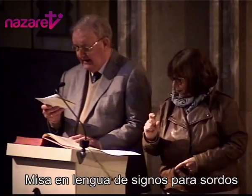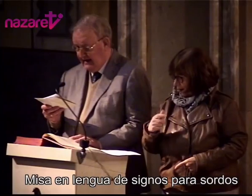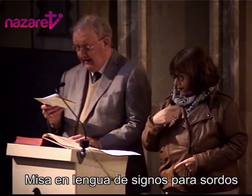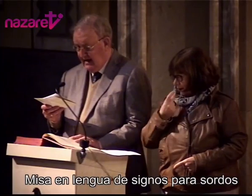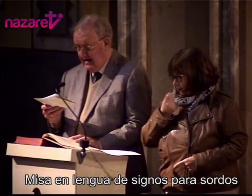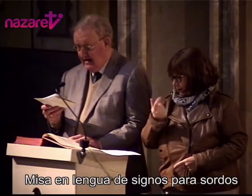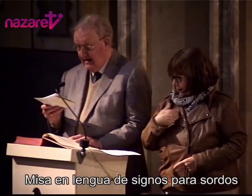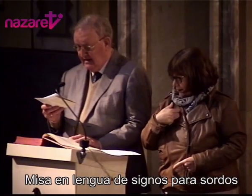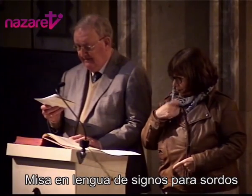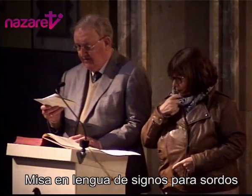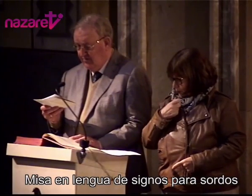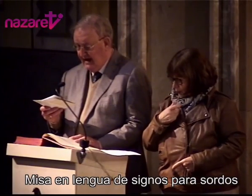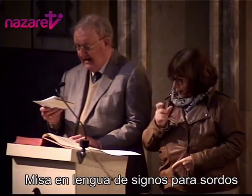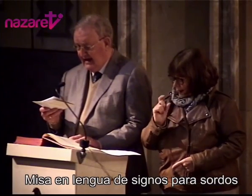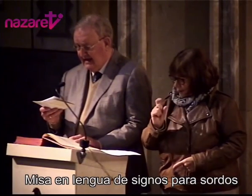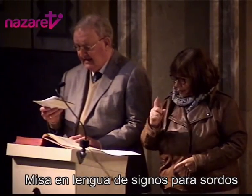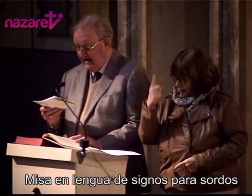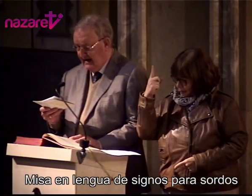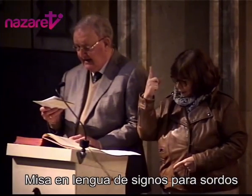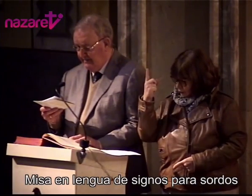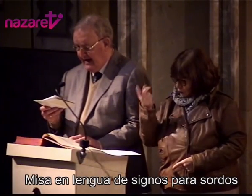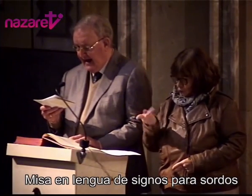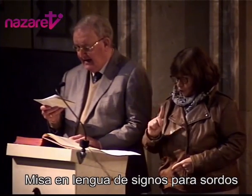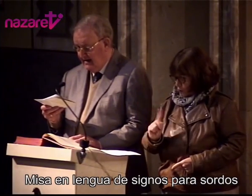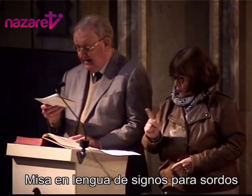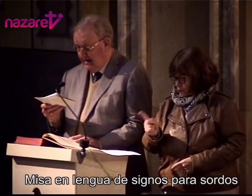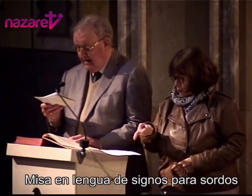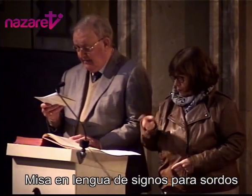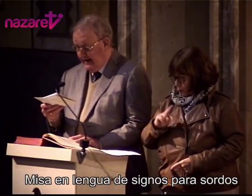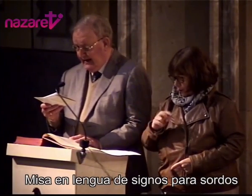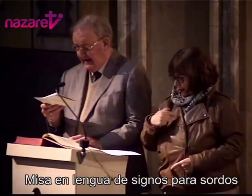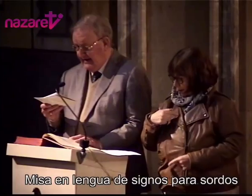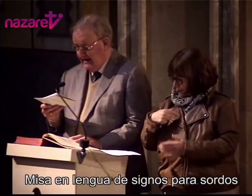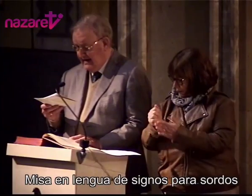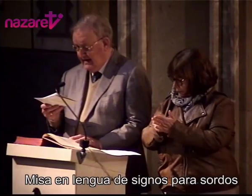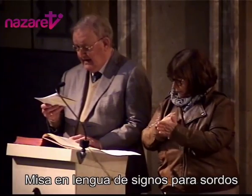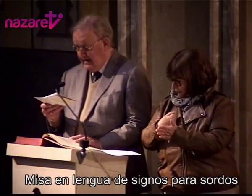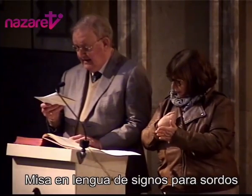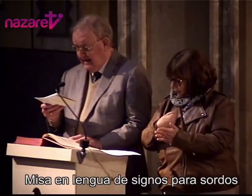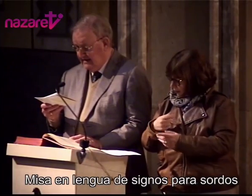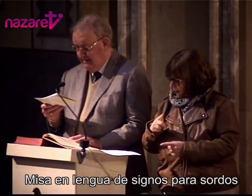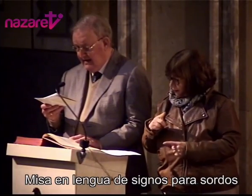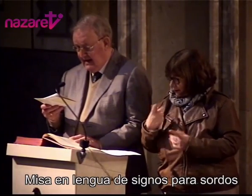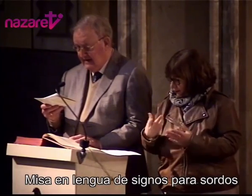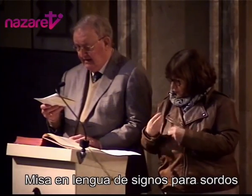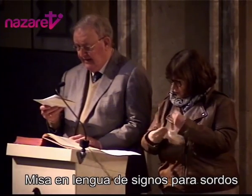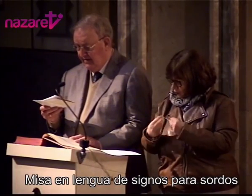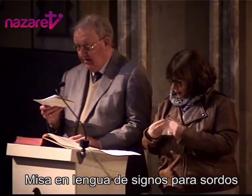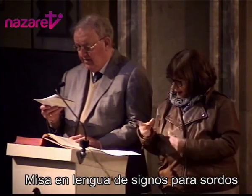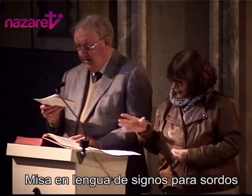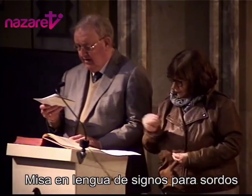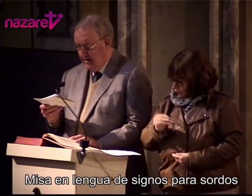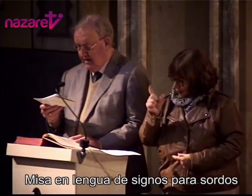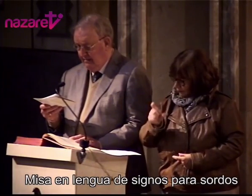la tierra, de fecundarla y hacerla germinar, para que así dé semilla al